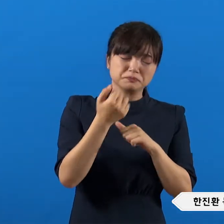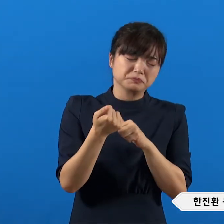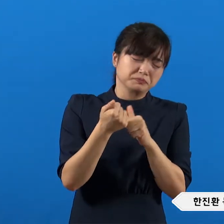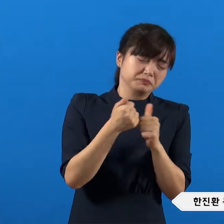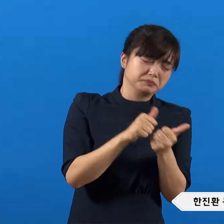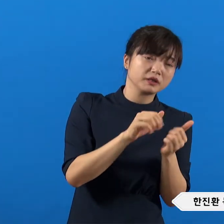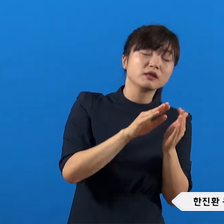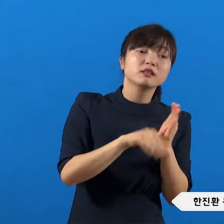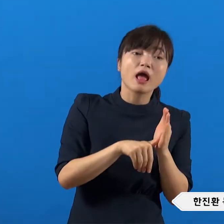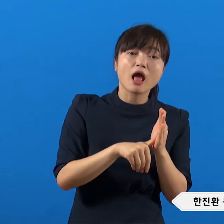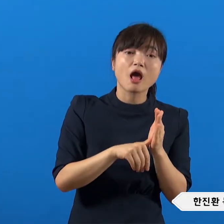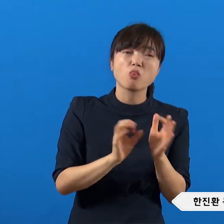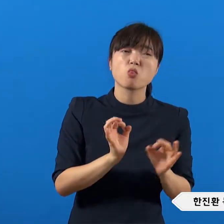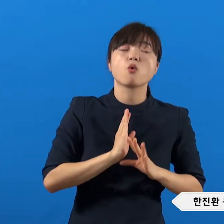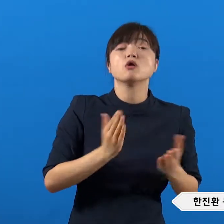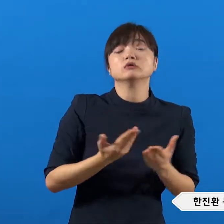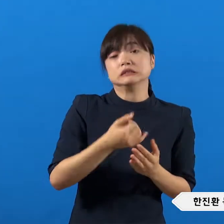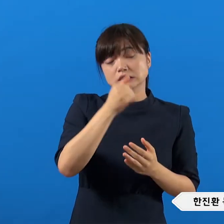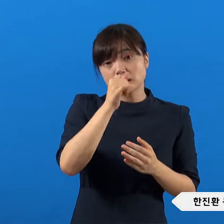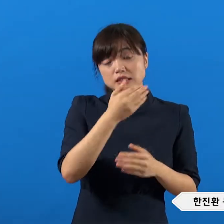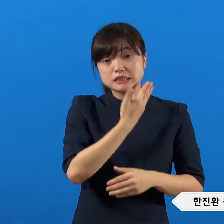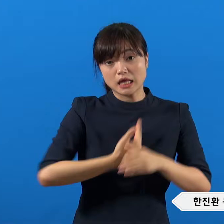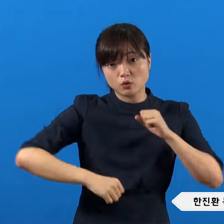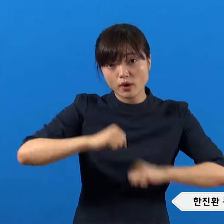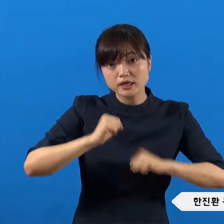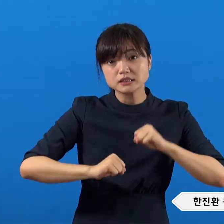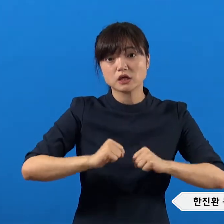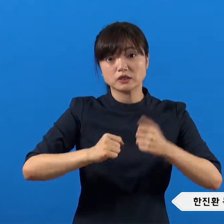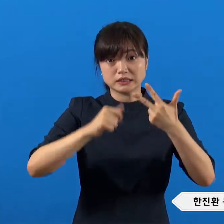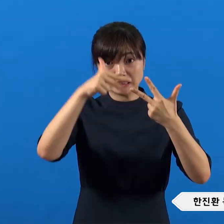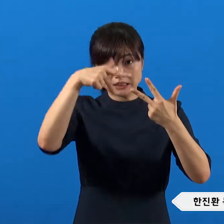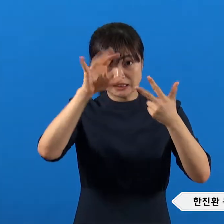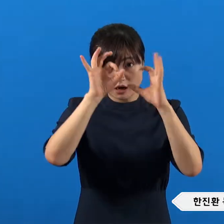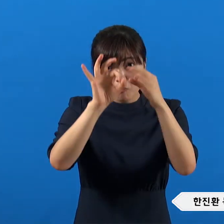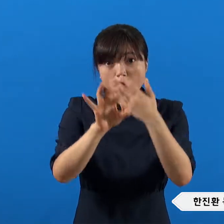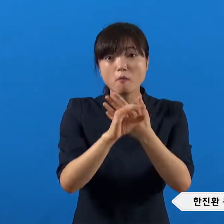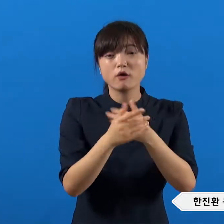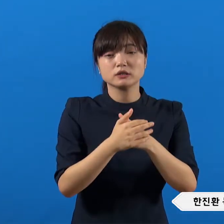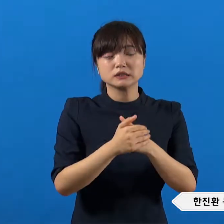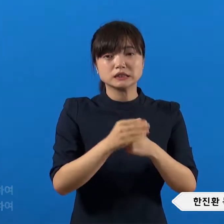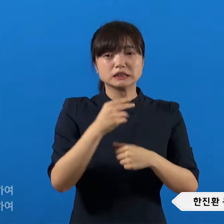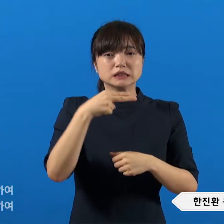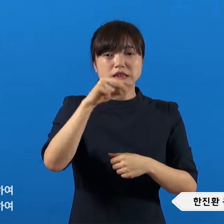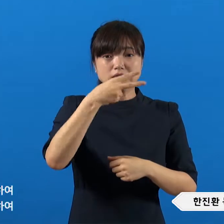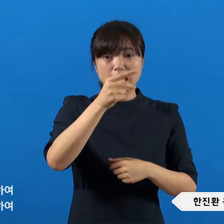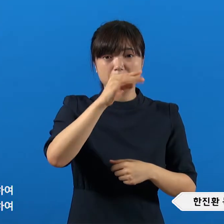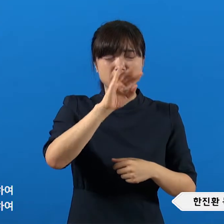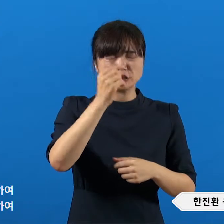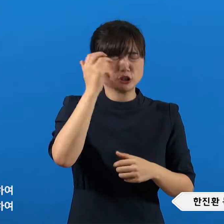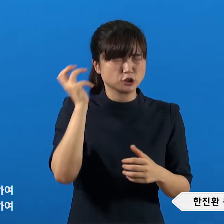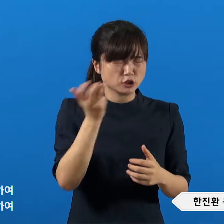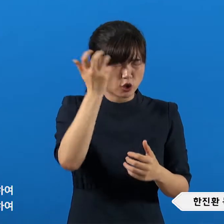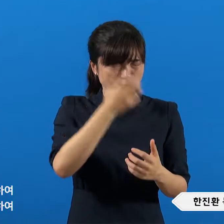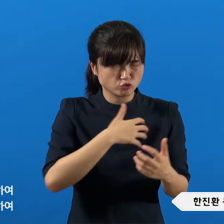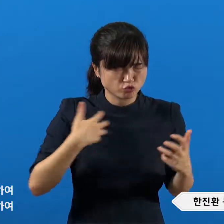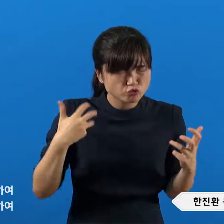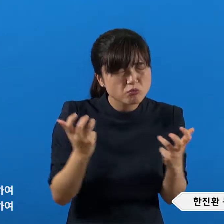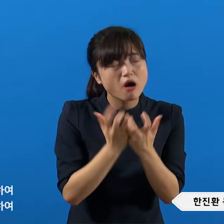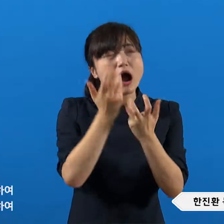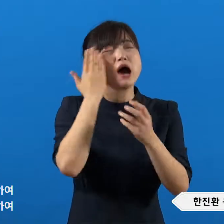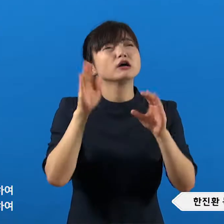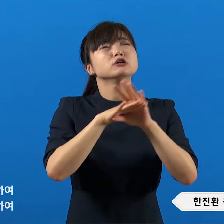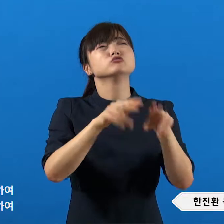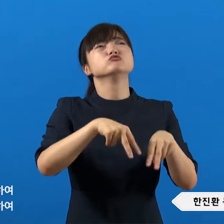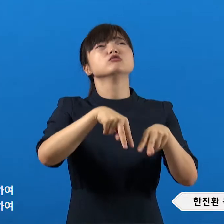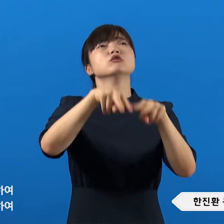일이 벌어졌습니다. 사도행전 7장 55절부터 보면 스데반이 성령 충만하여 하늘을 우러러